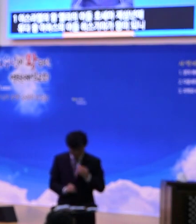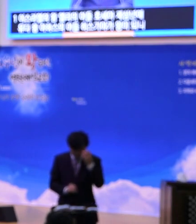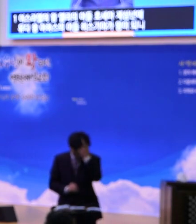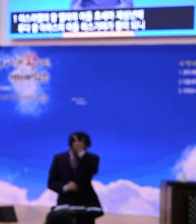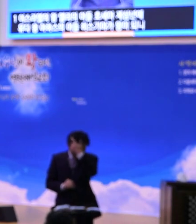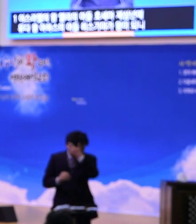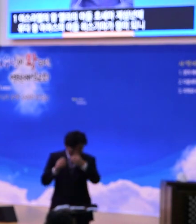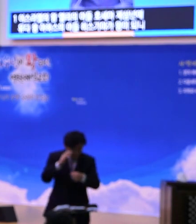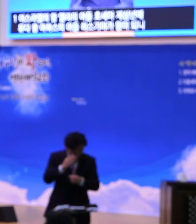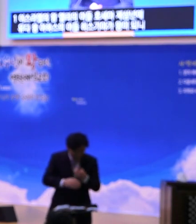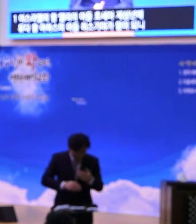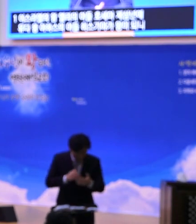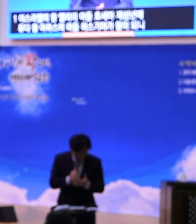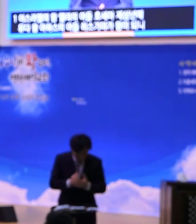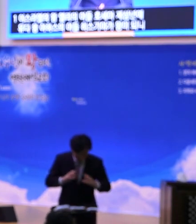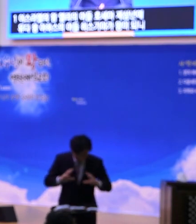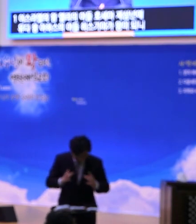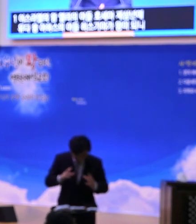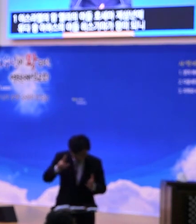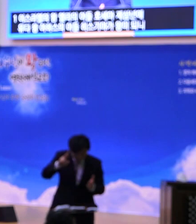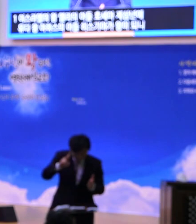하나님의 말씀을 봉독하겠습니다.